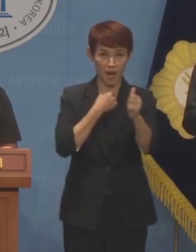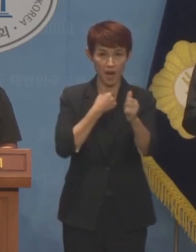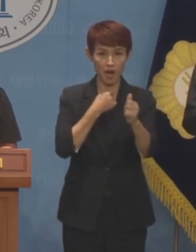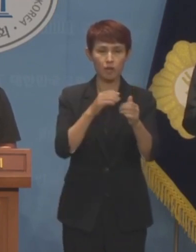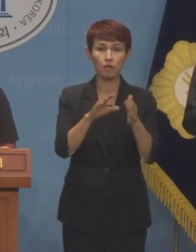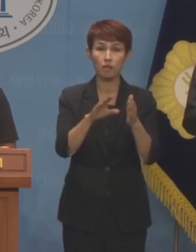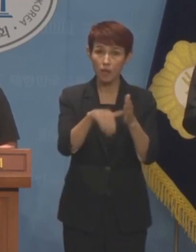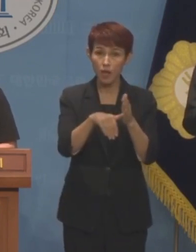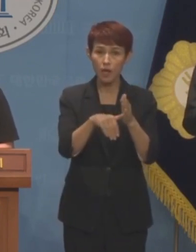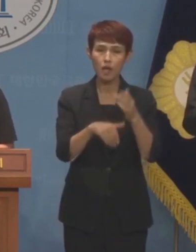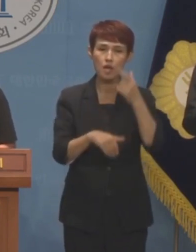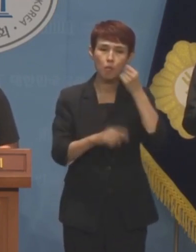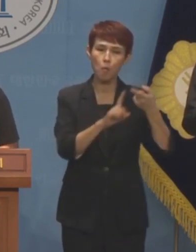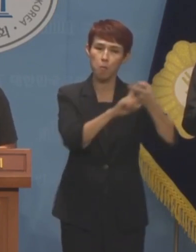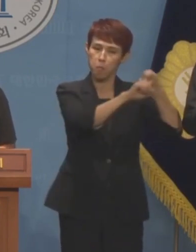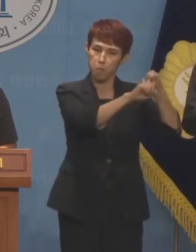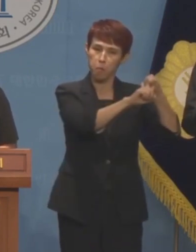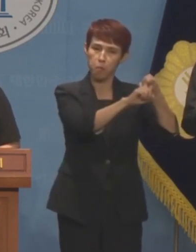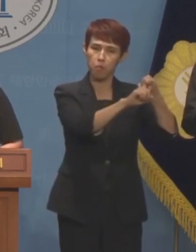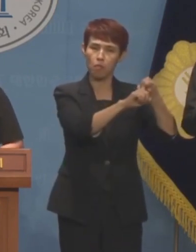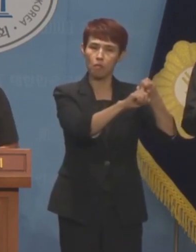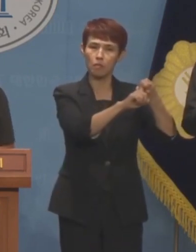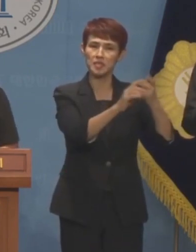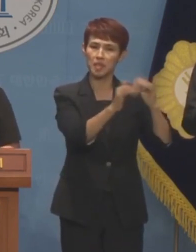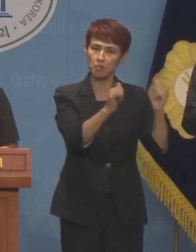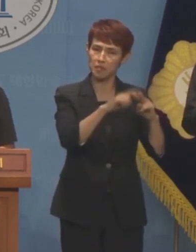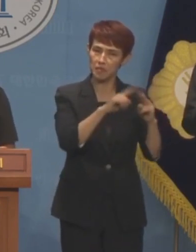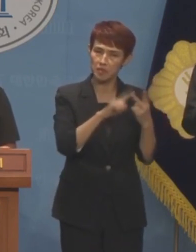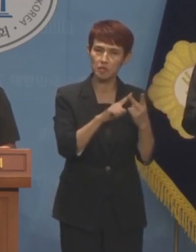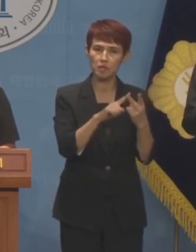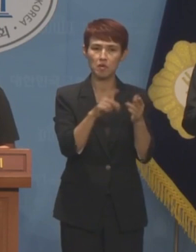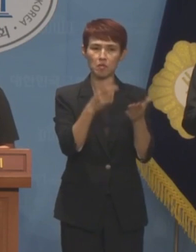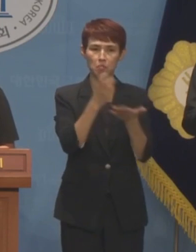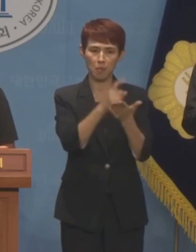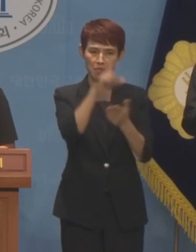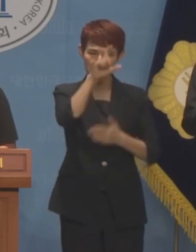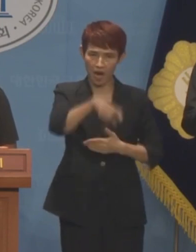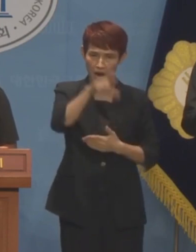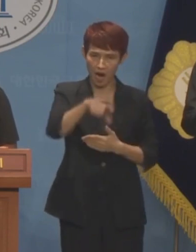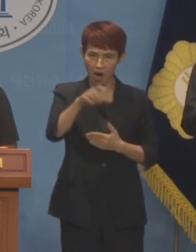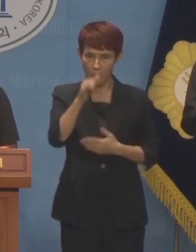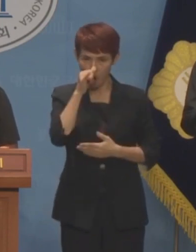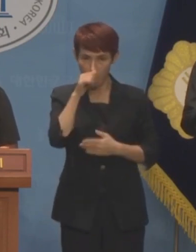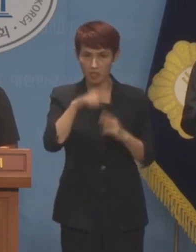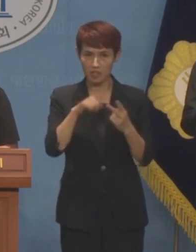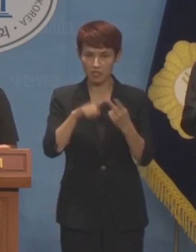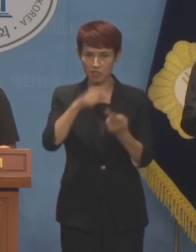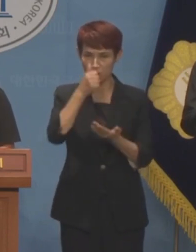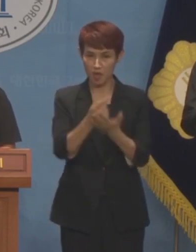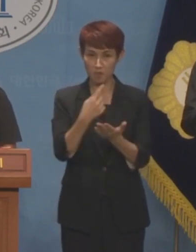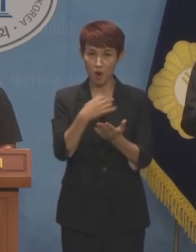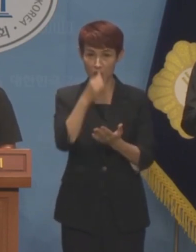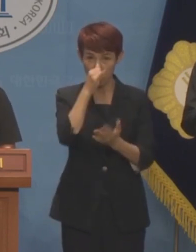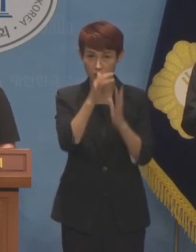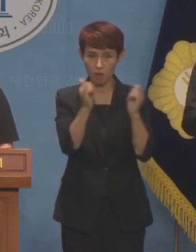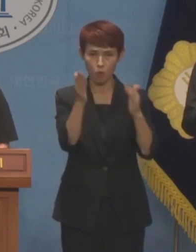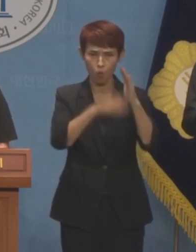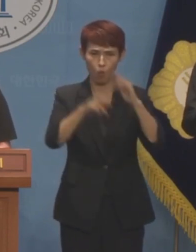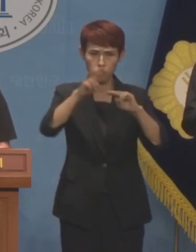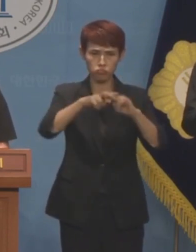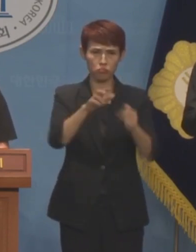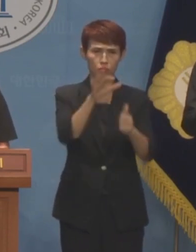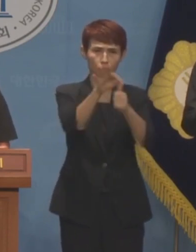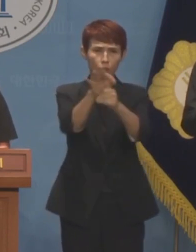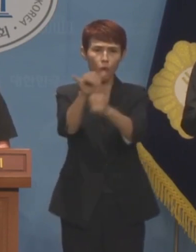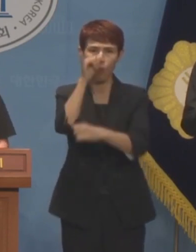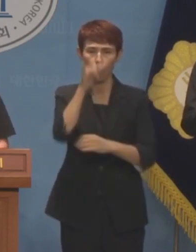인식을 갖거나 법카를 부정 사용을 마구 하거나 여러 가지 범죄 혐의가 있거나 하는 것으로 많은 국민께서 생각하고 계십니다.